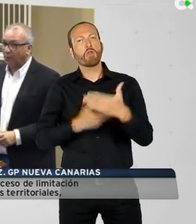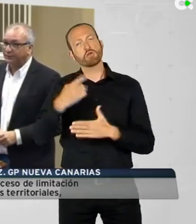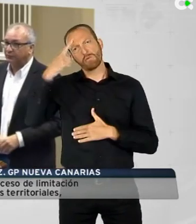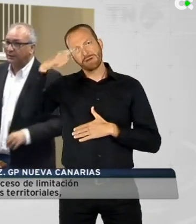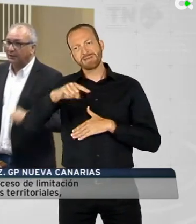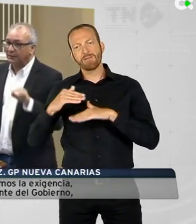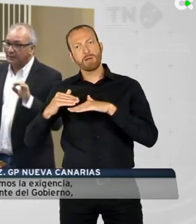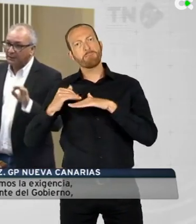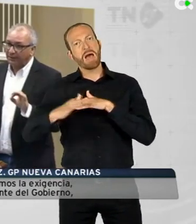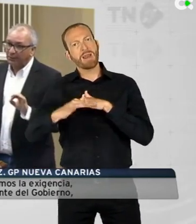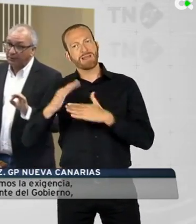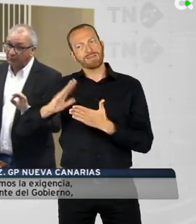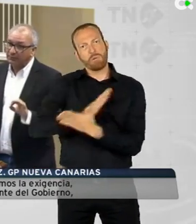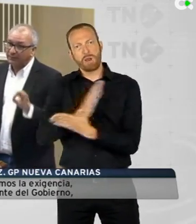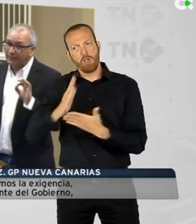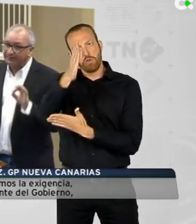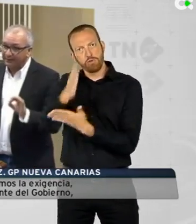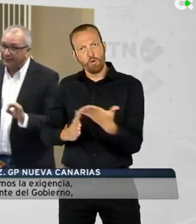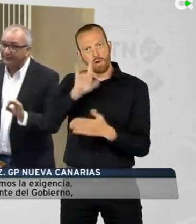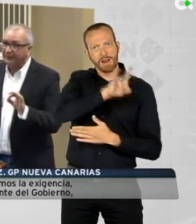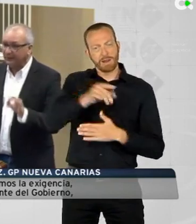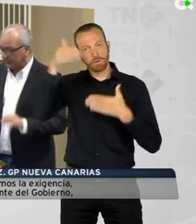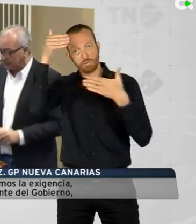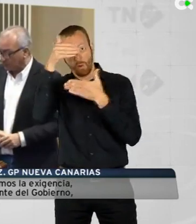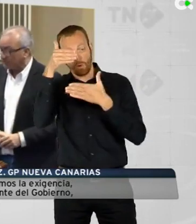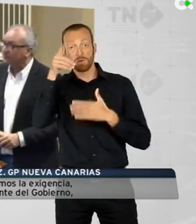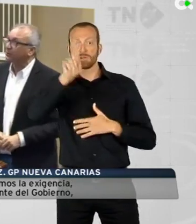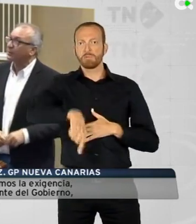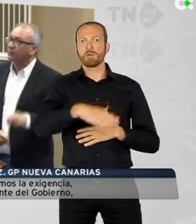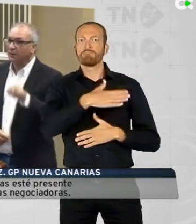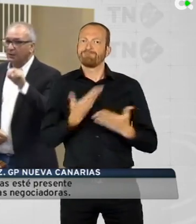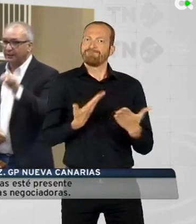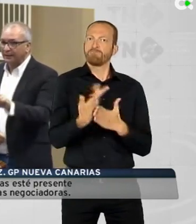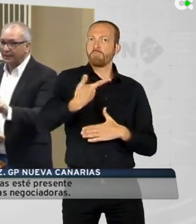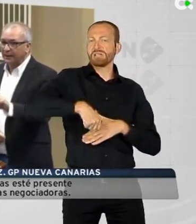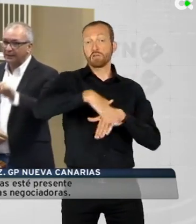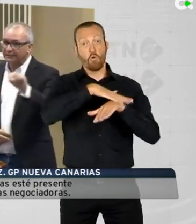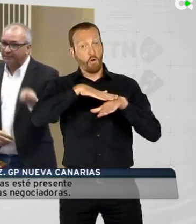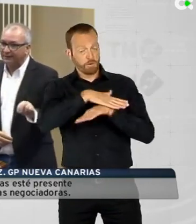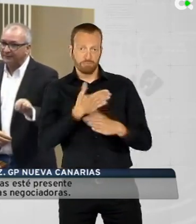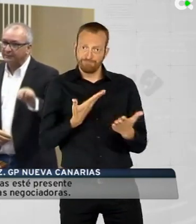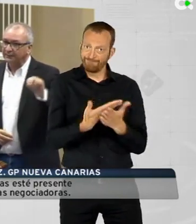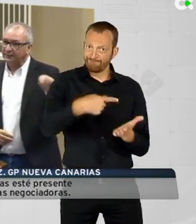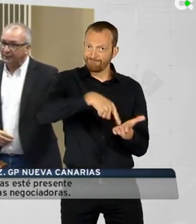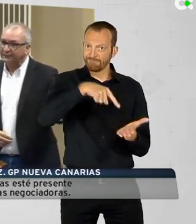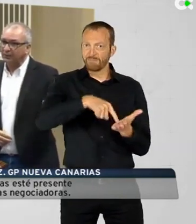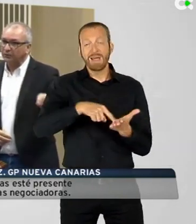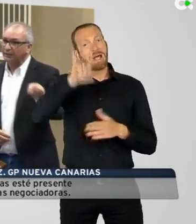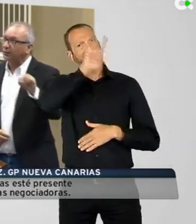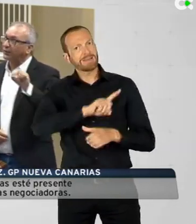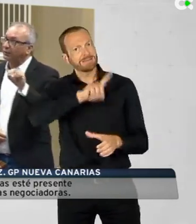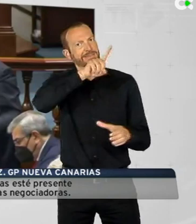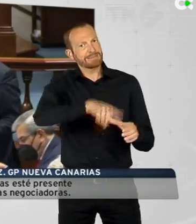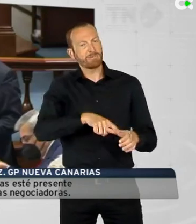las aguas territoriales, y para ello pedimos también la exigencia, señor presidente del Gobierno, que Canarias esté presente en esas